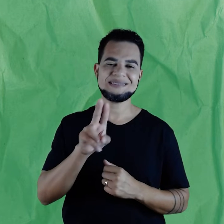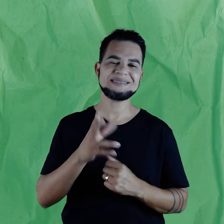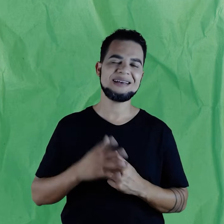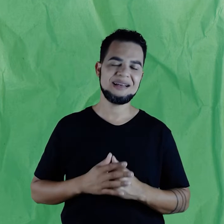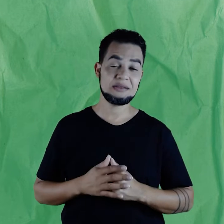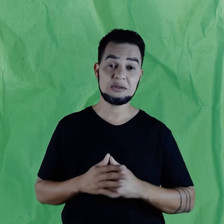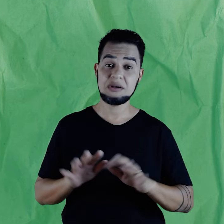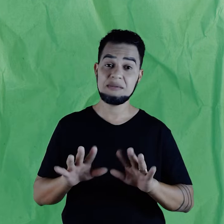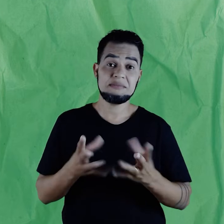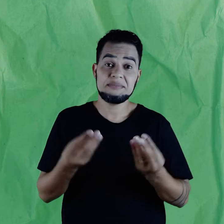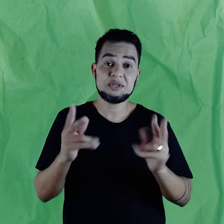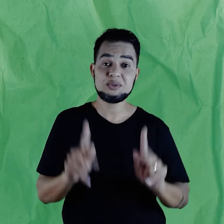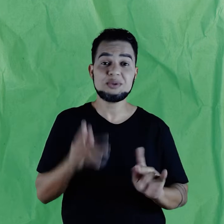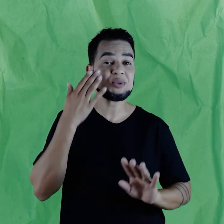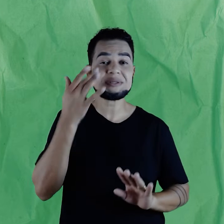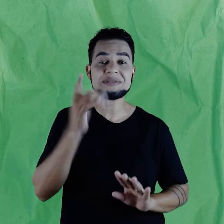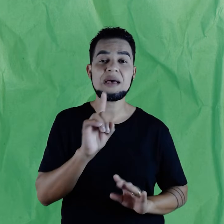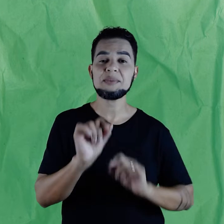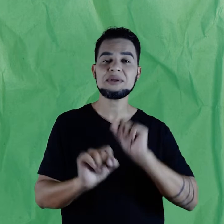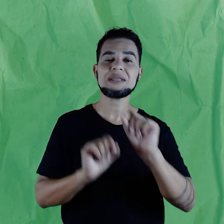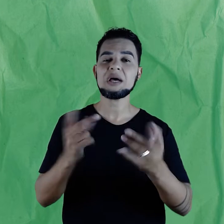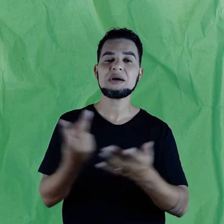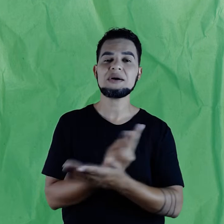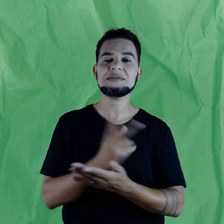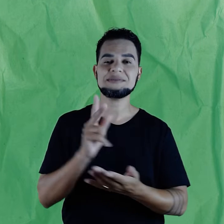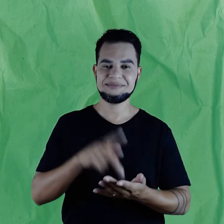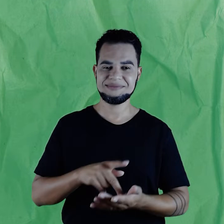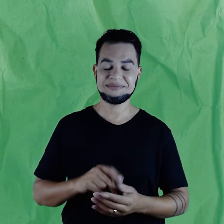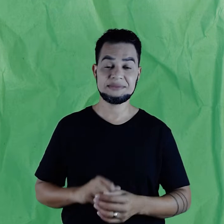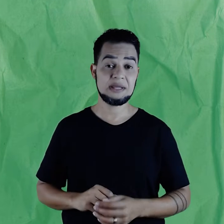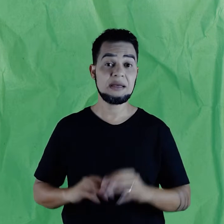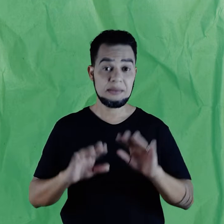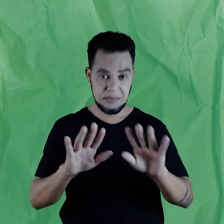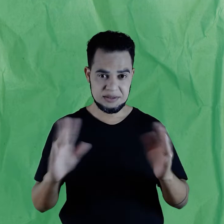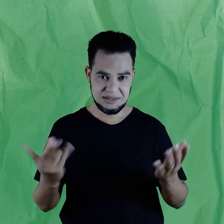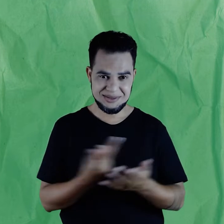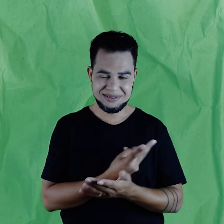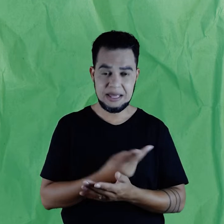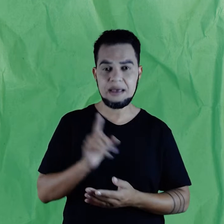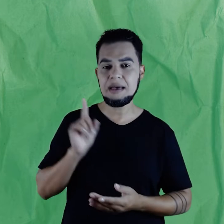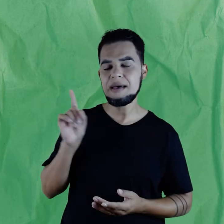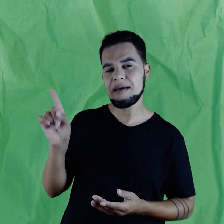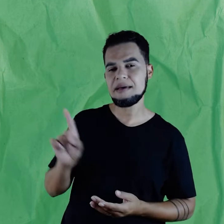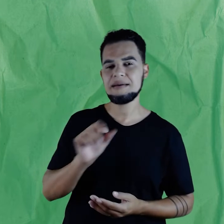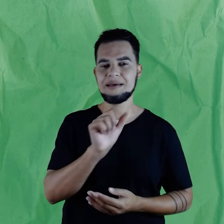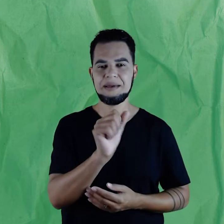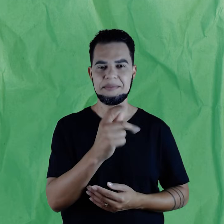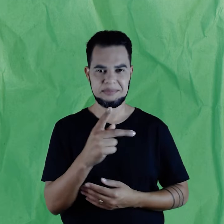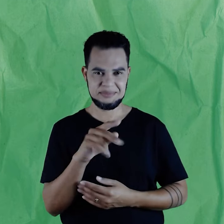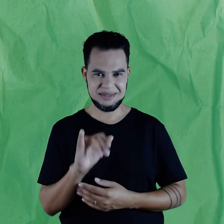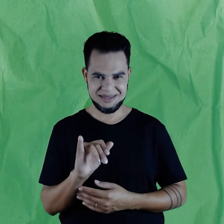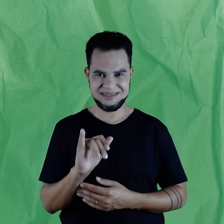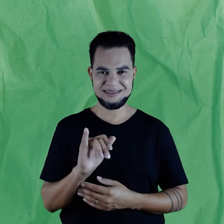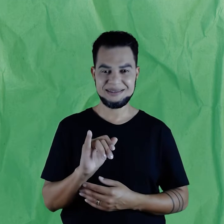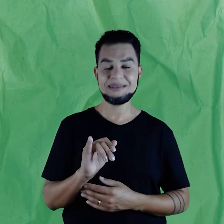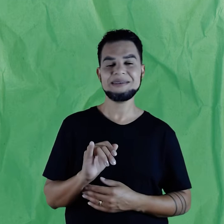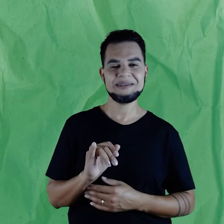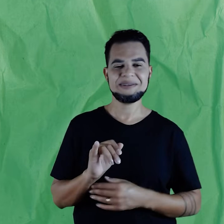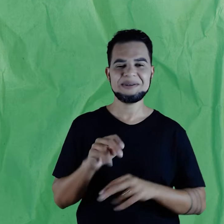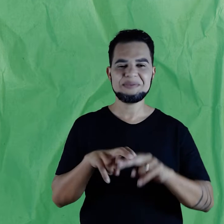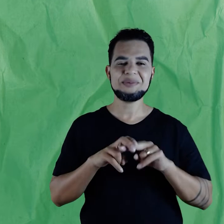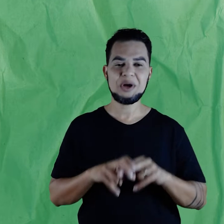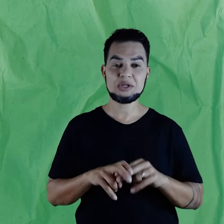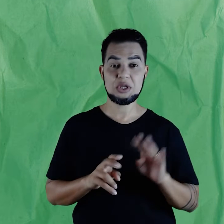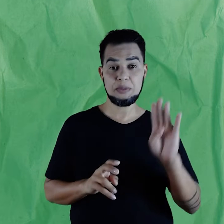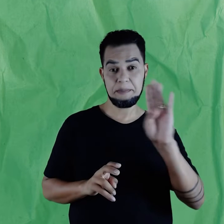não sabe o que está acontecendo de fato. O que acontece é que essa API, por meio do back-end, e